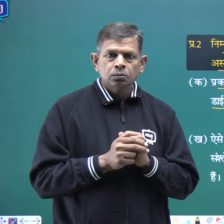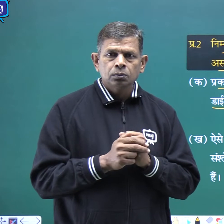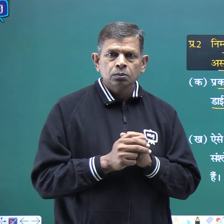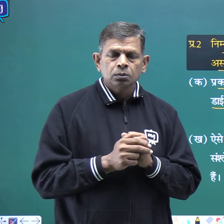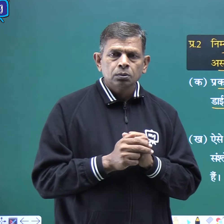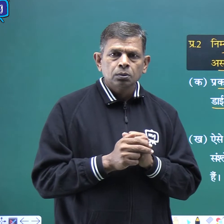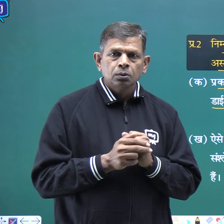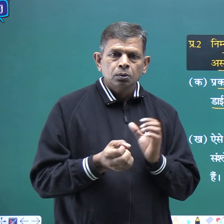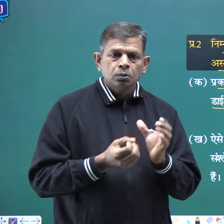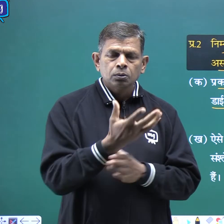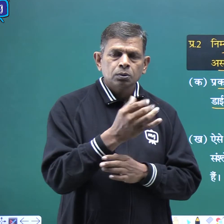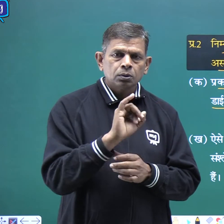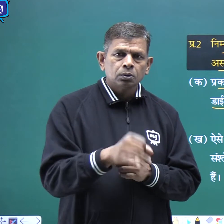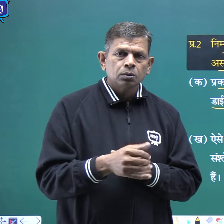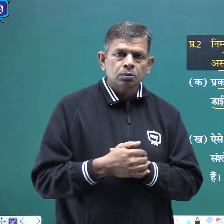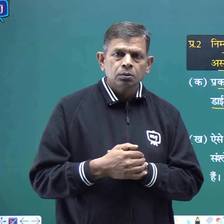मुक्त होती है।